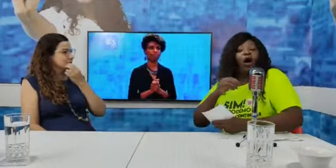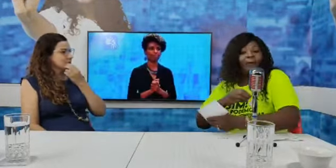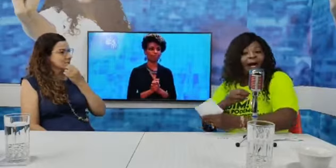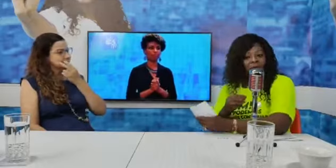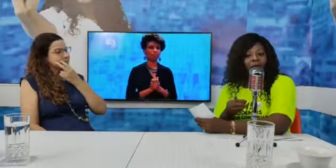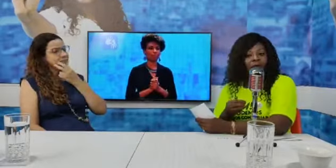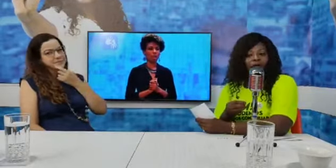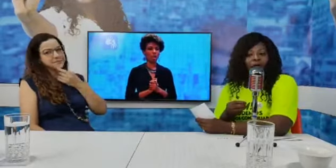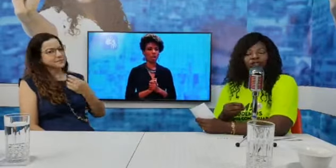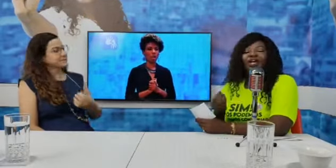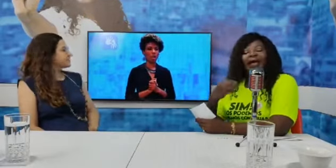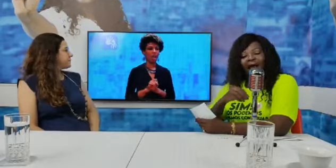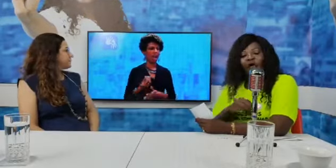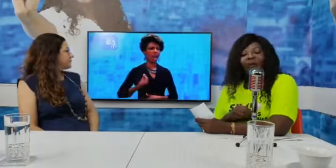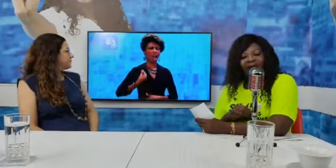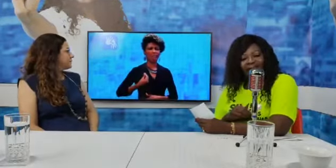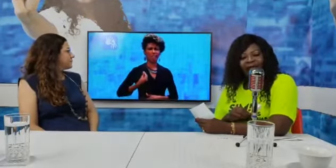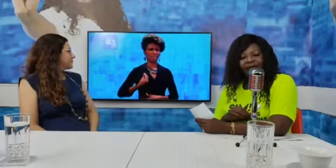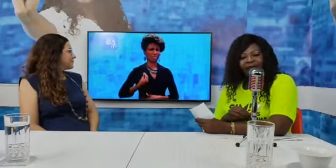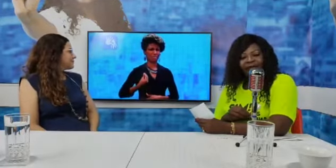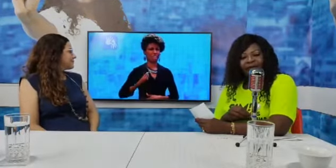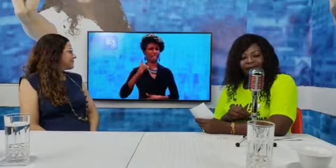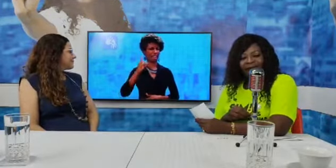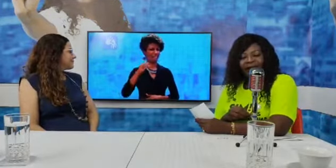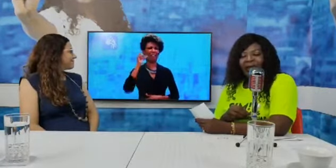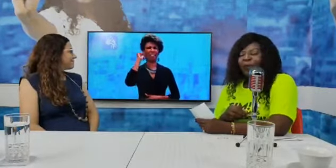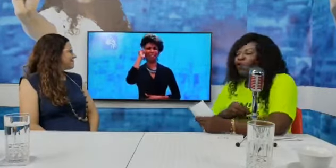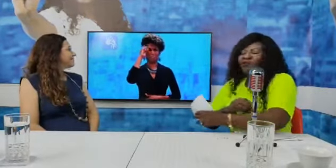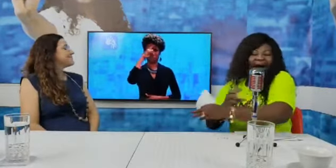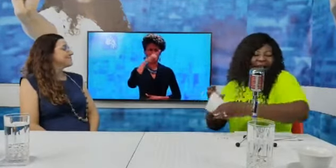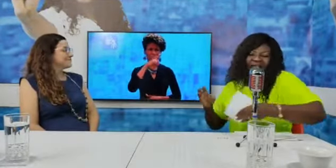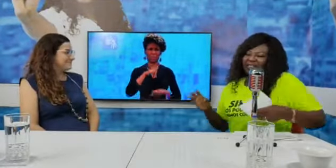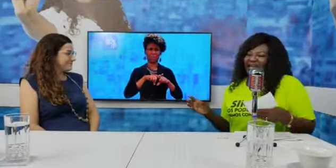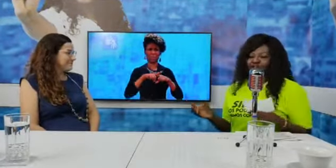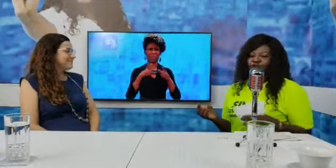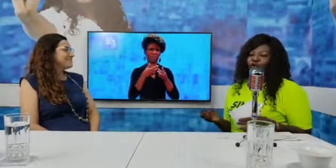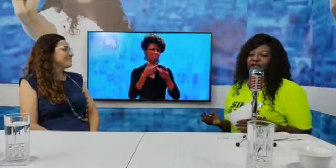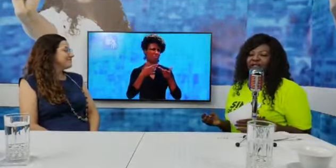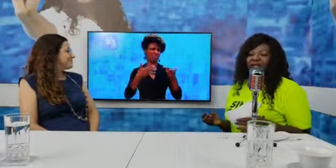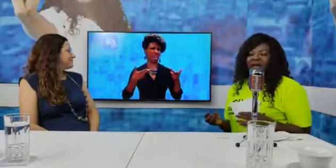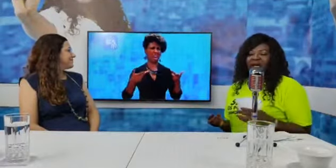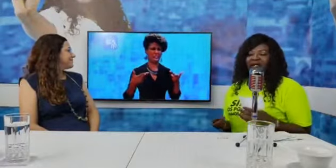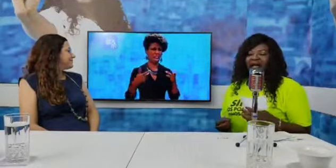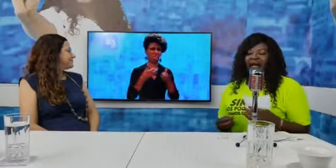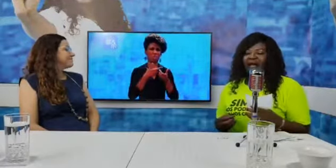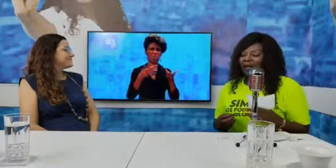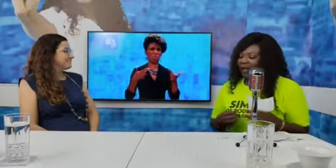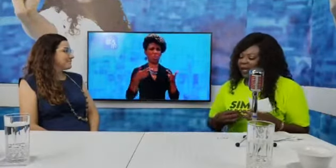no normal já é complicado. Né? Por várias questões,